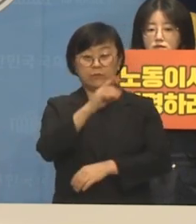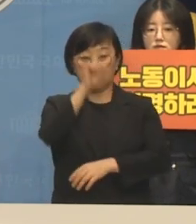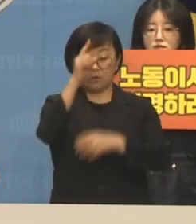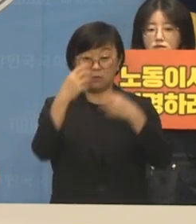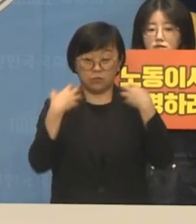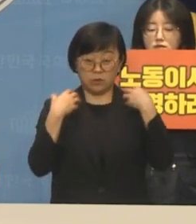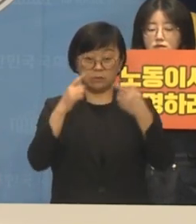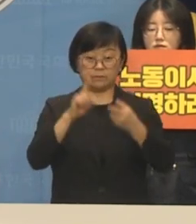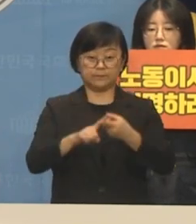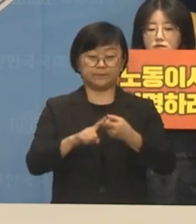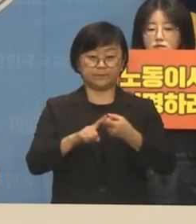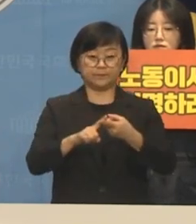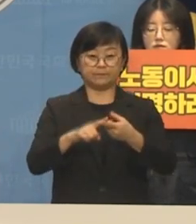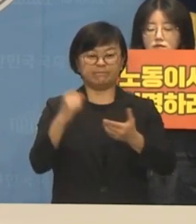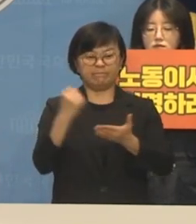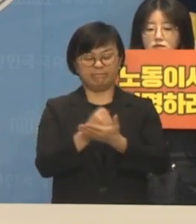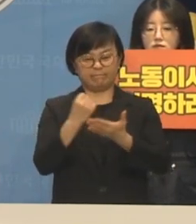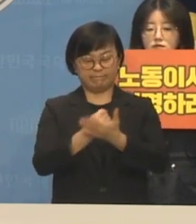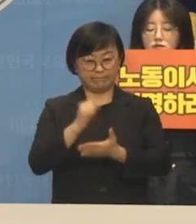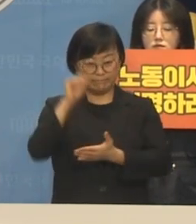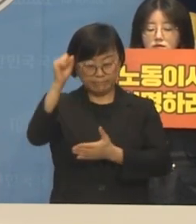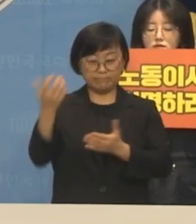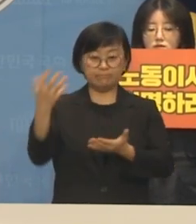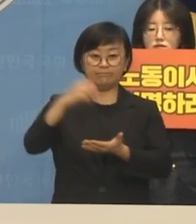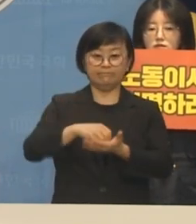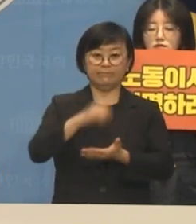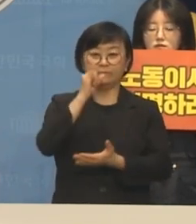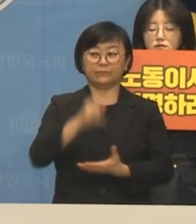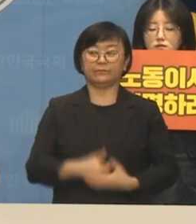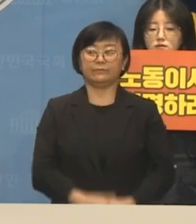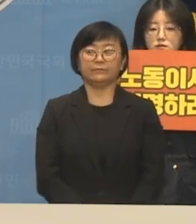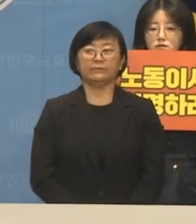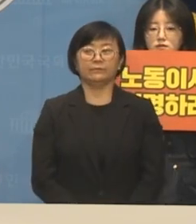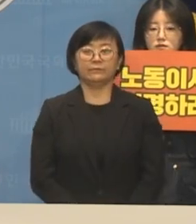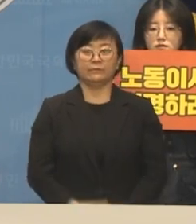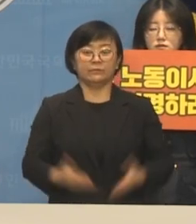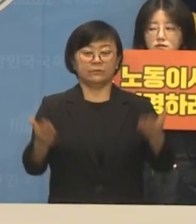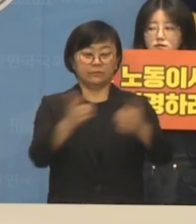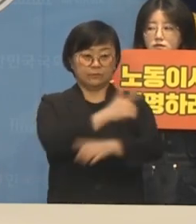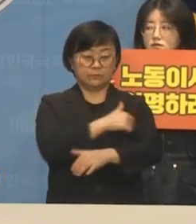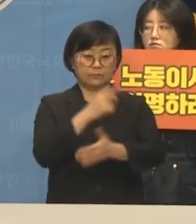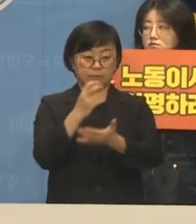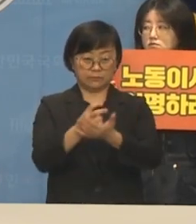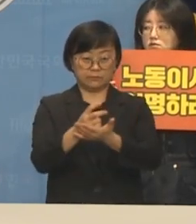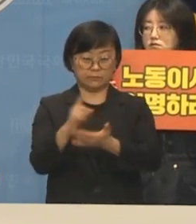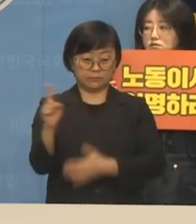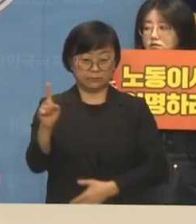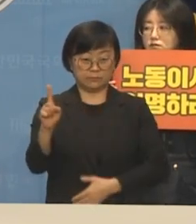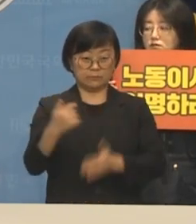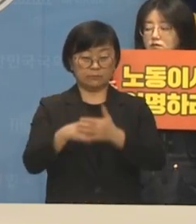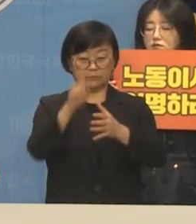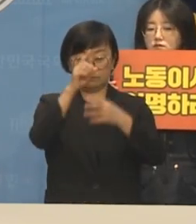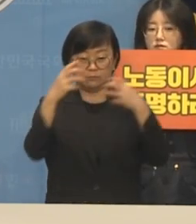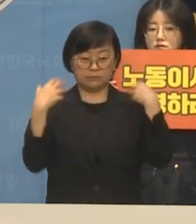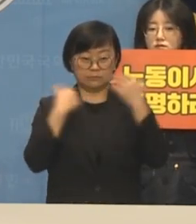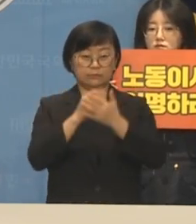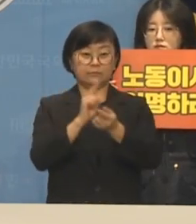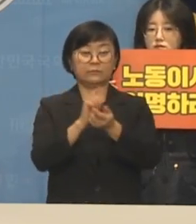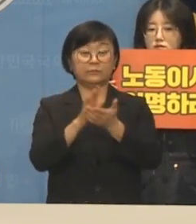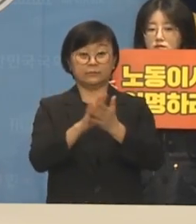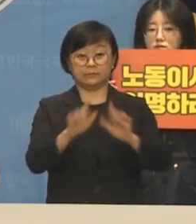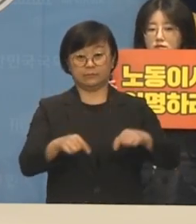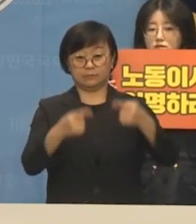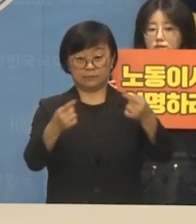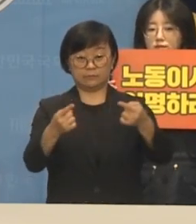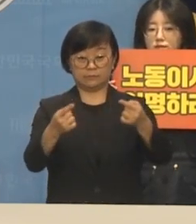정권에 대한 유감과 규탄이 포함되어 있기 때문입니다. 노동이사제라고 하는 것은 정부가 직접